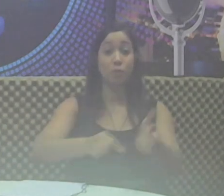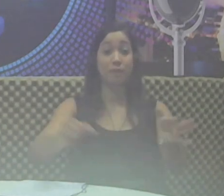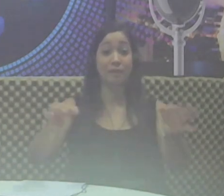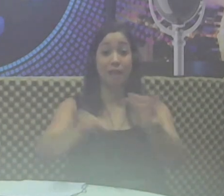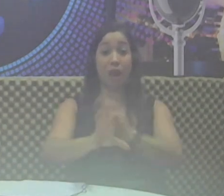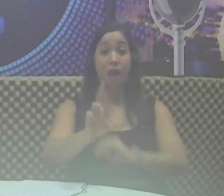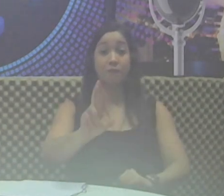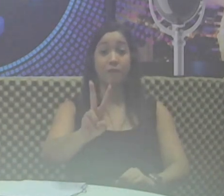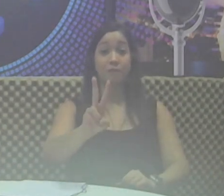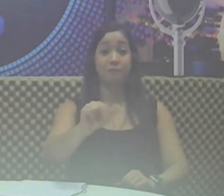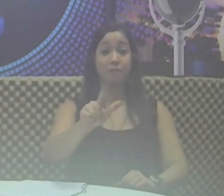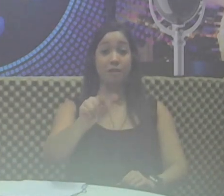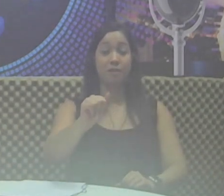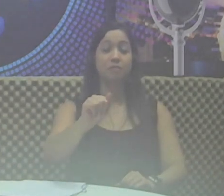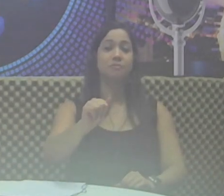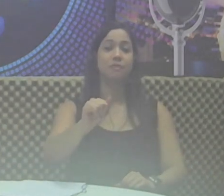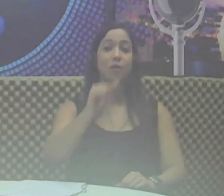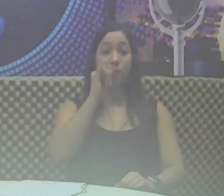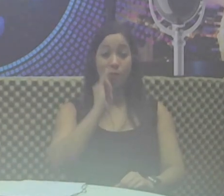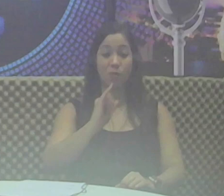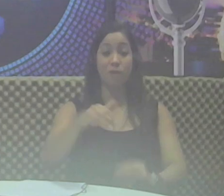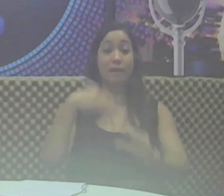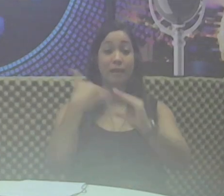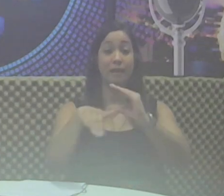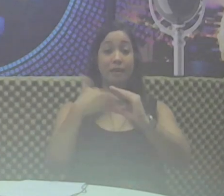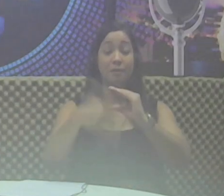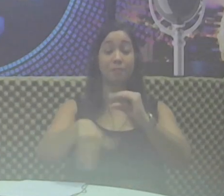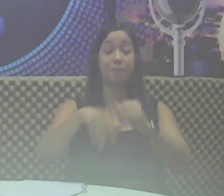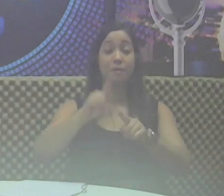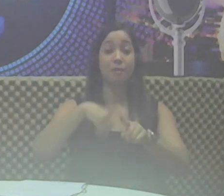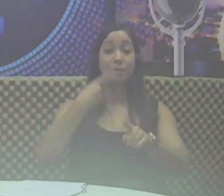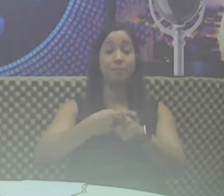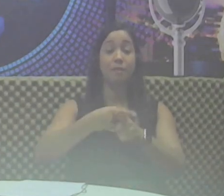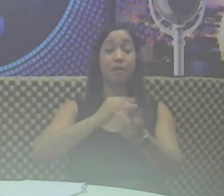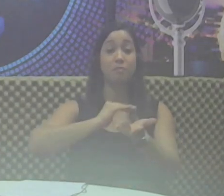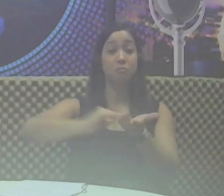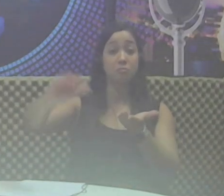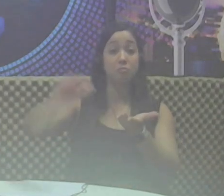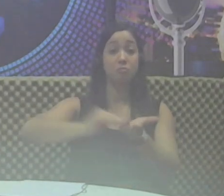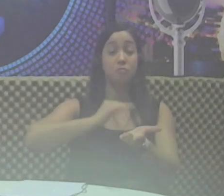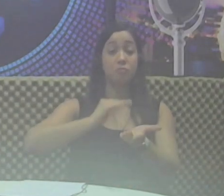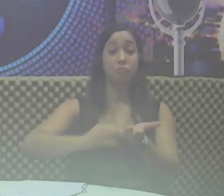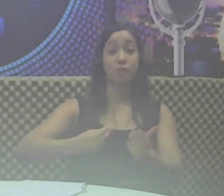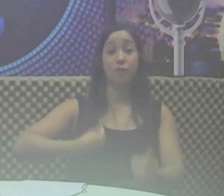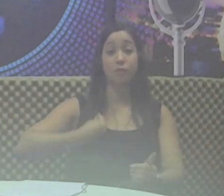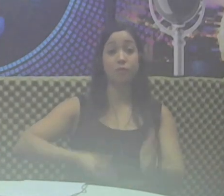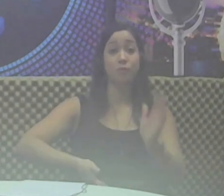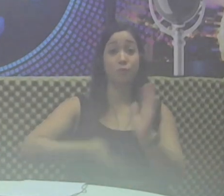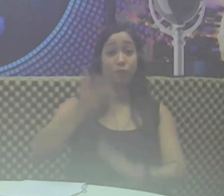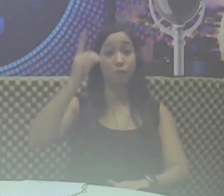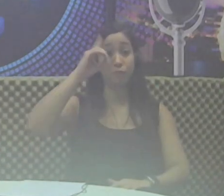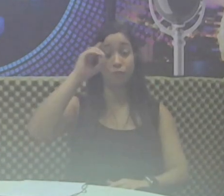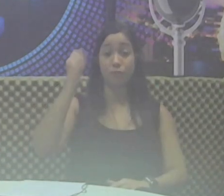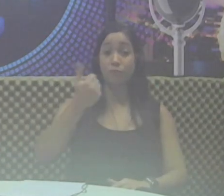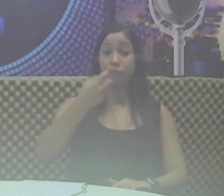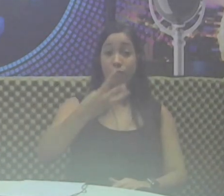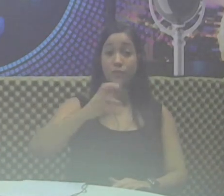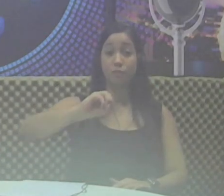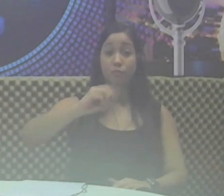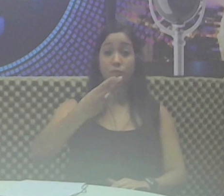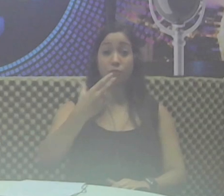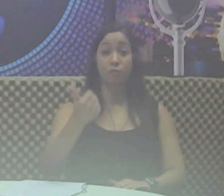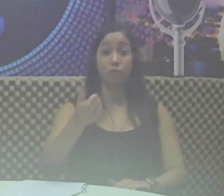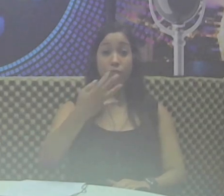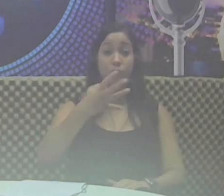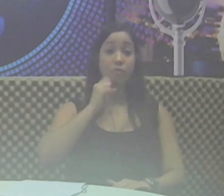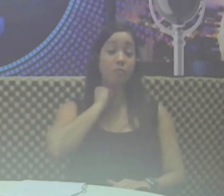de vaga serão comunicados por e-mail e SMS e deverão comparecer no dia 13 ou 14 de abril,